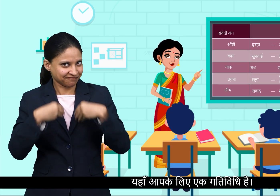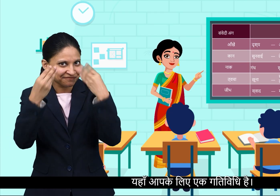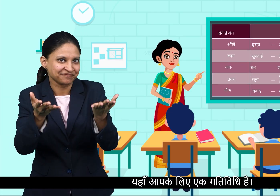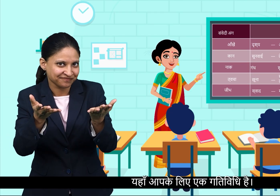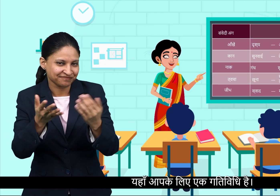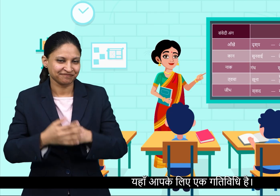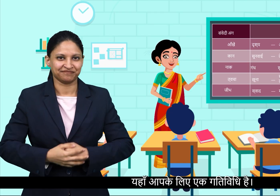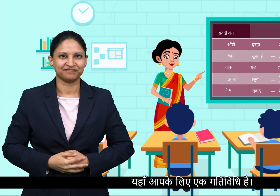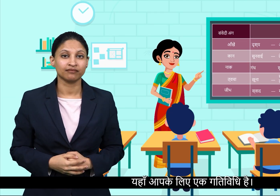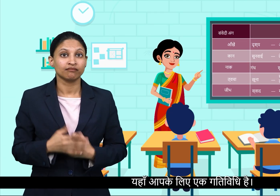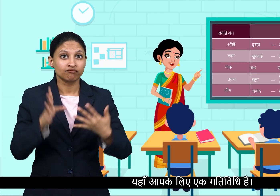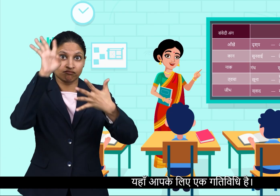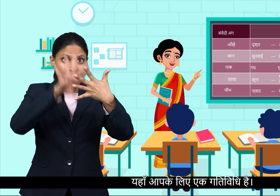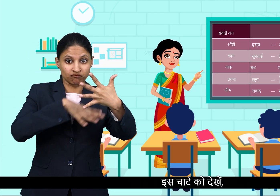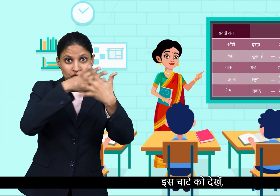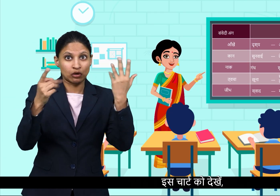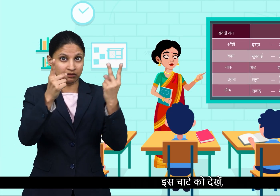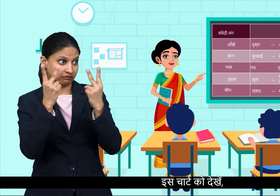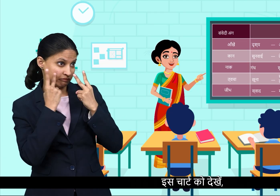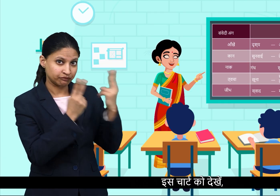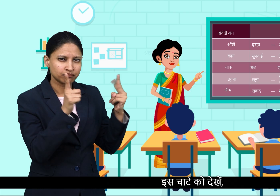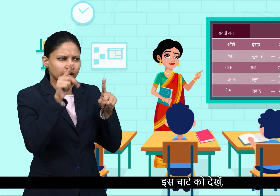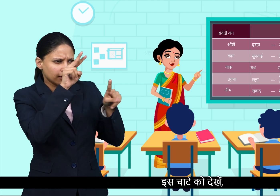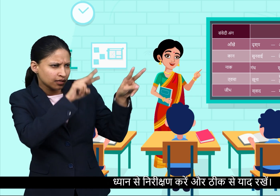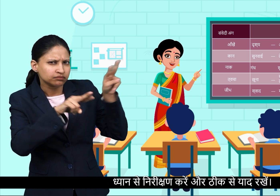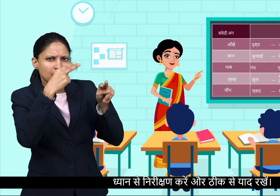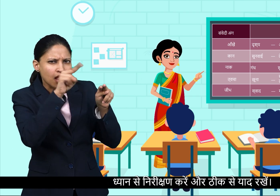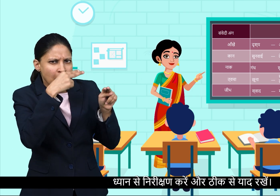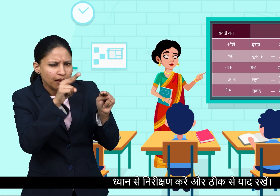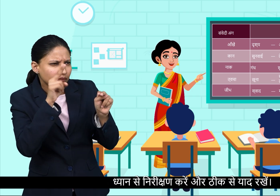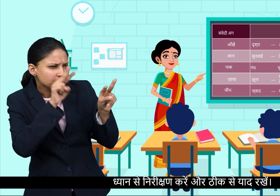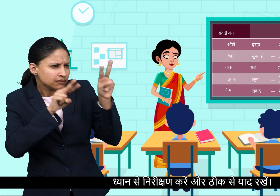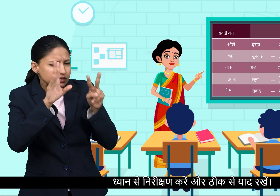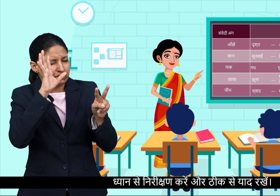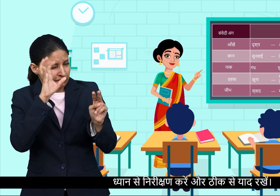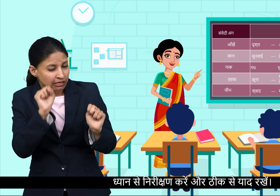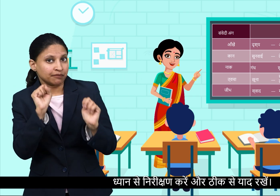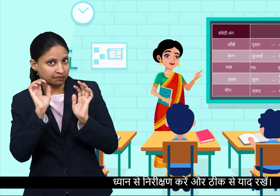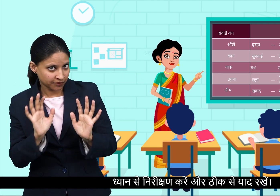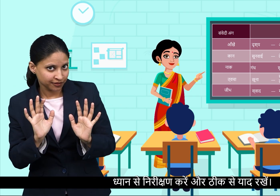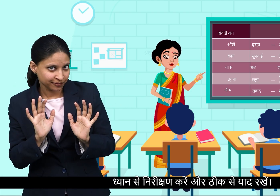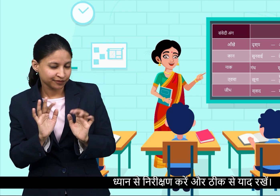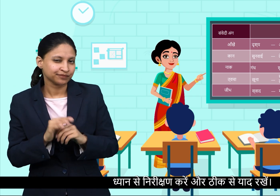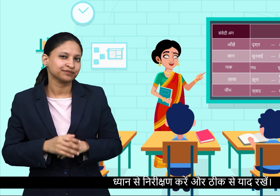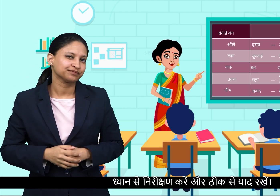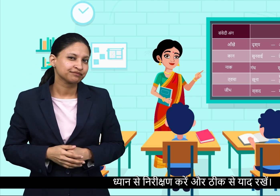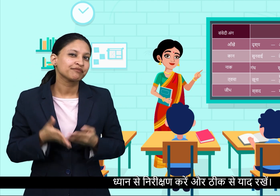यहाँ आपके लिए एक गतिविधि है। इस चार्ट को देखें, ध्यान से निरीक्षण करें और ठीक से याद